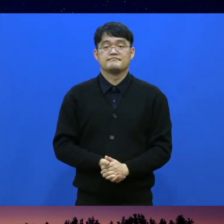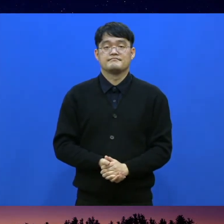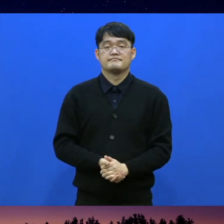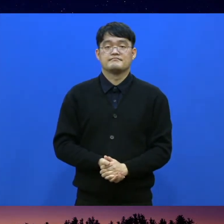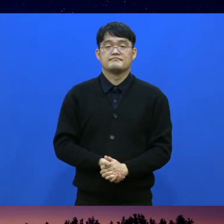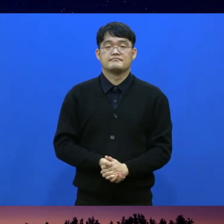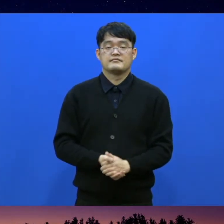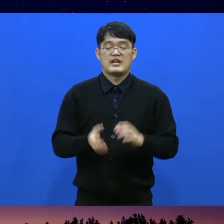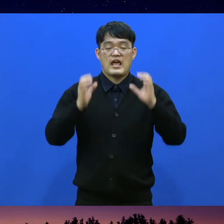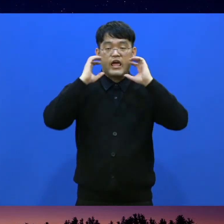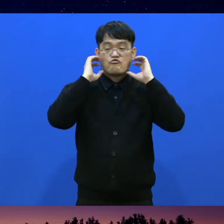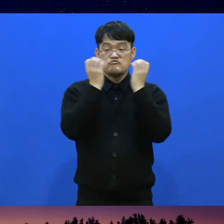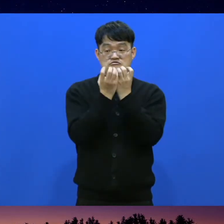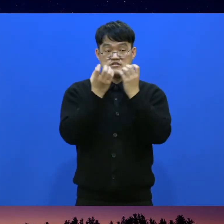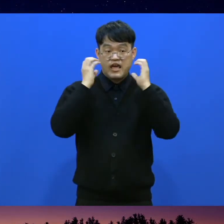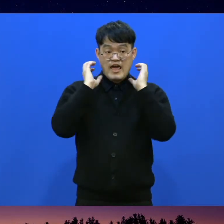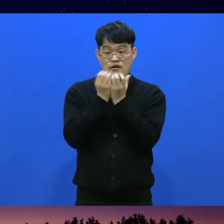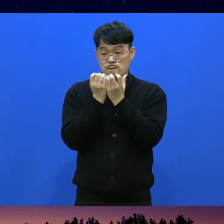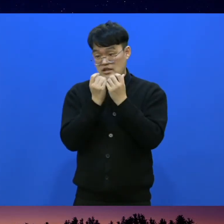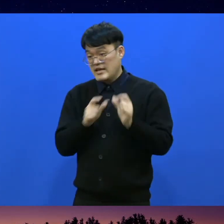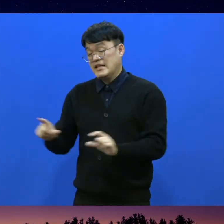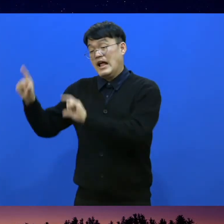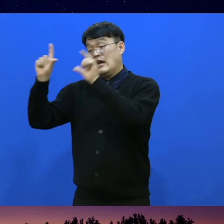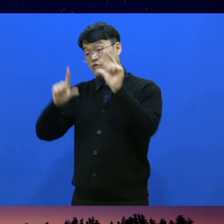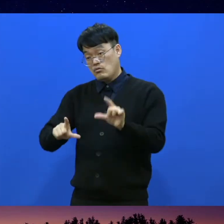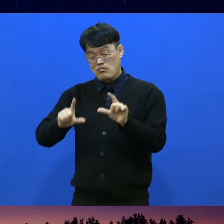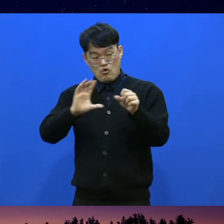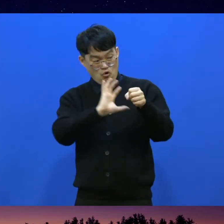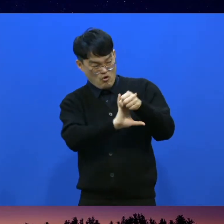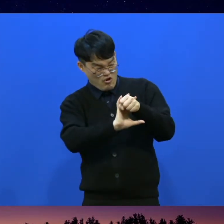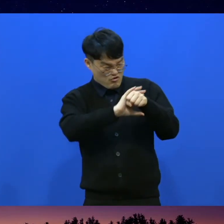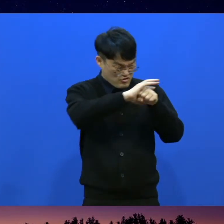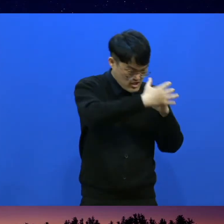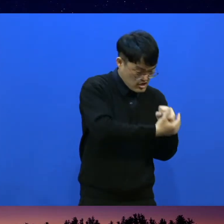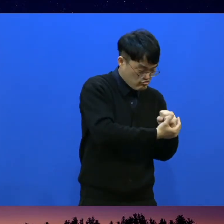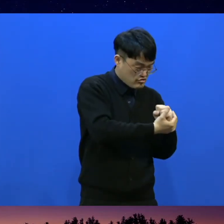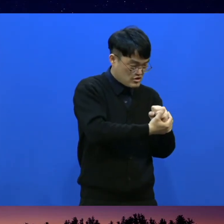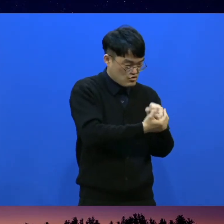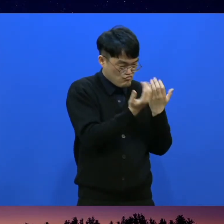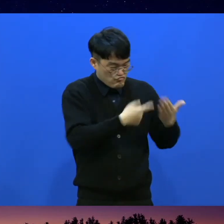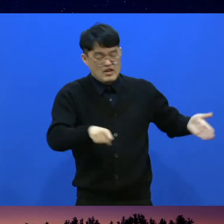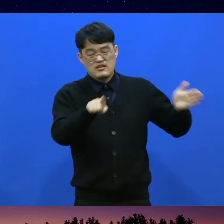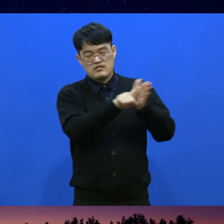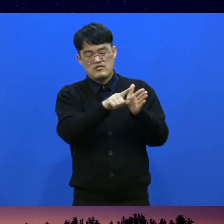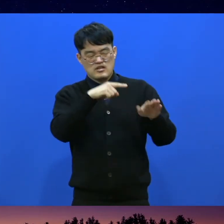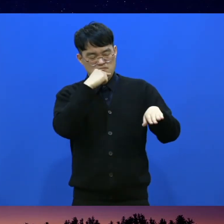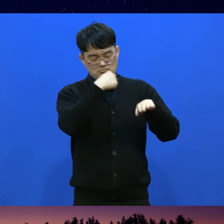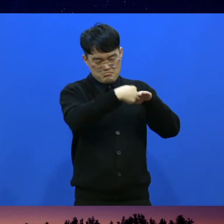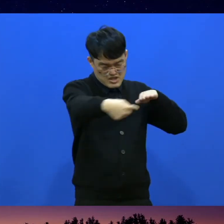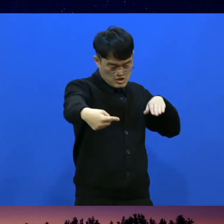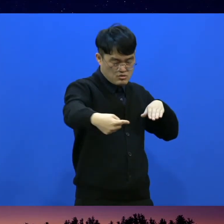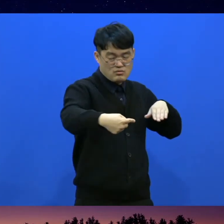해운대 살아도 온 지구를 품고 이 민족을 품고